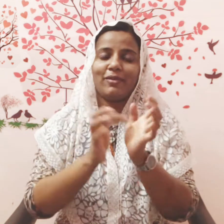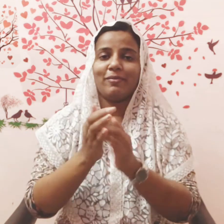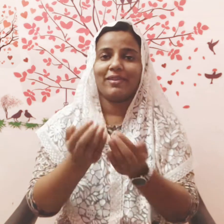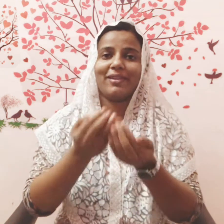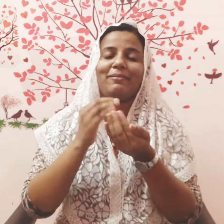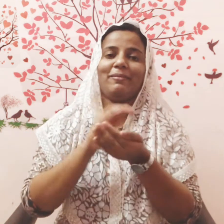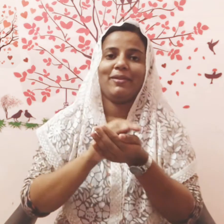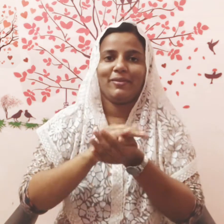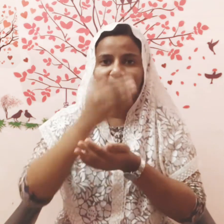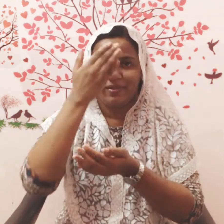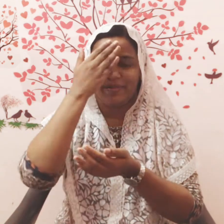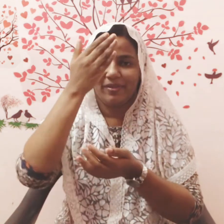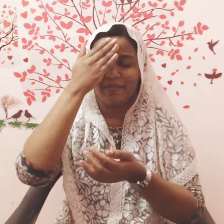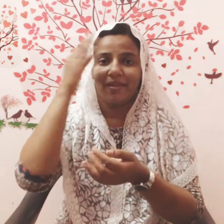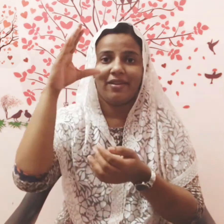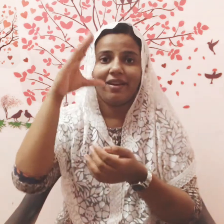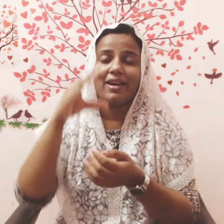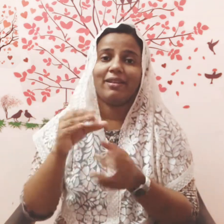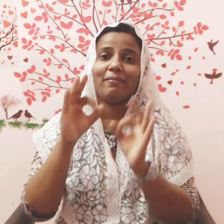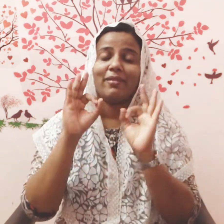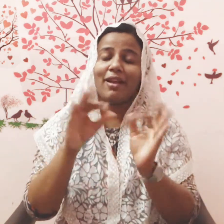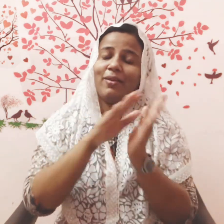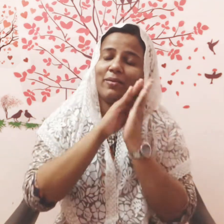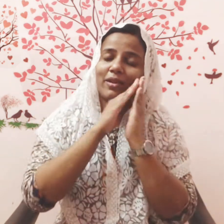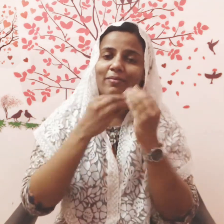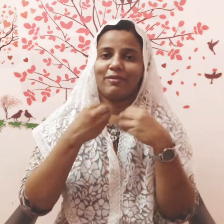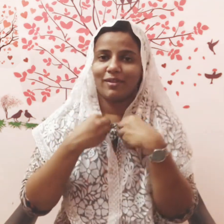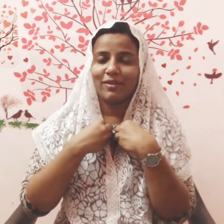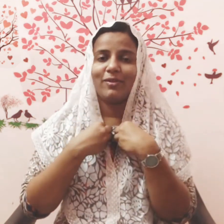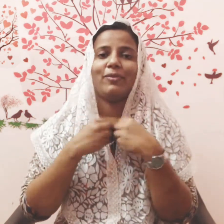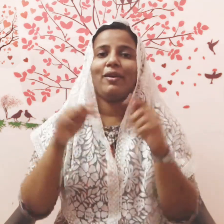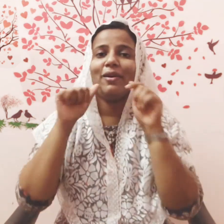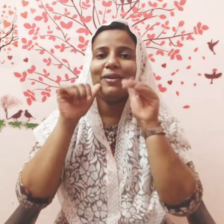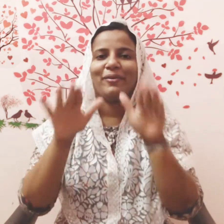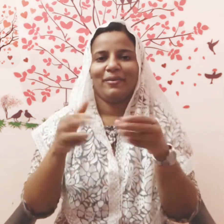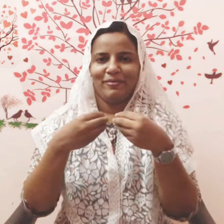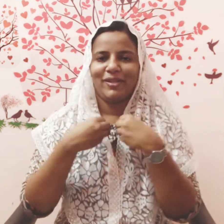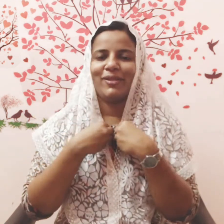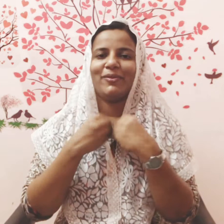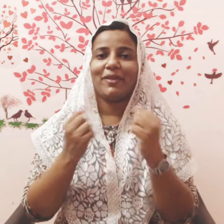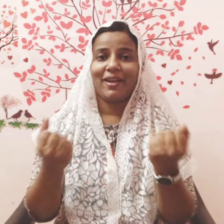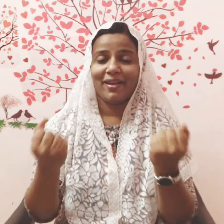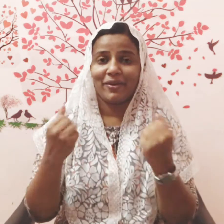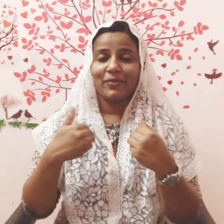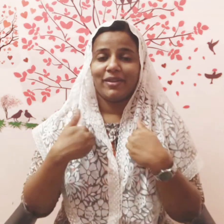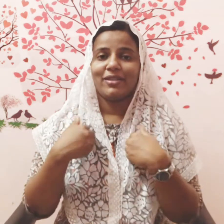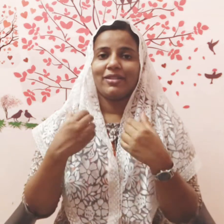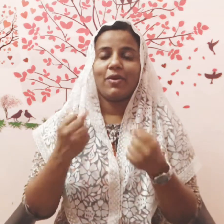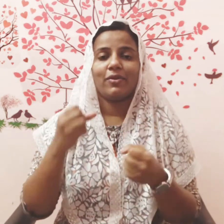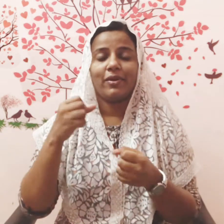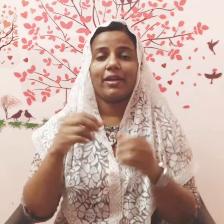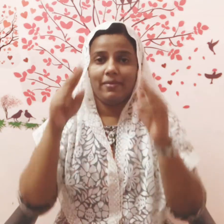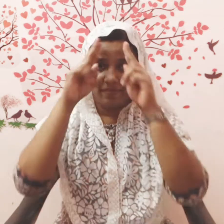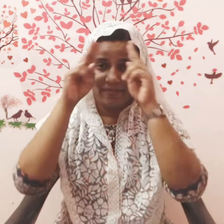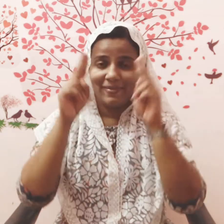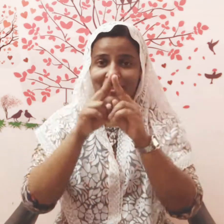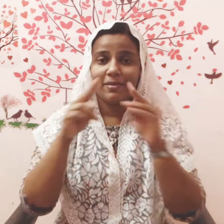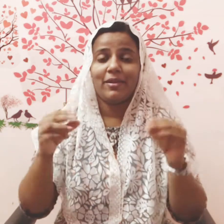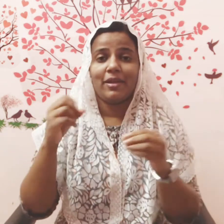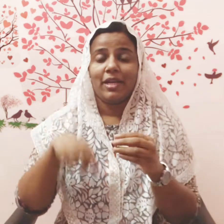മുഴുവൻ നമ്മുടെ കർത്താവ് നമ്മളെ കാത്തുപരിപാലിച്ചു. സ്തോത്രം. കഴിഞ്ഞ രാത്രിയിലും നമുക്ക് നല്ല ഉറക്കത്തെ കർത്താവ് തന്ന് അനുഗ്രഹിച്ചു. സ്തോത്രം. ആരോഗ്യത്തോടെ, സൗഖ്യത്തോടെ, സമാധാനത്തോടെ